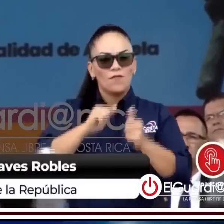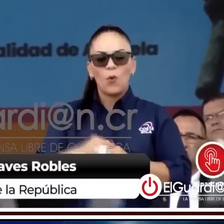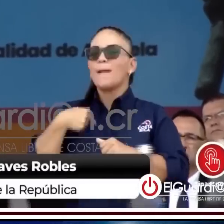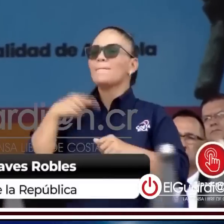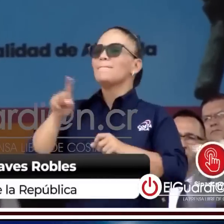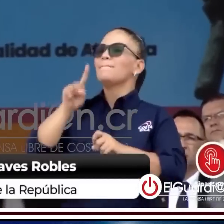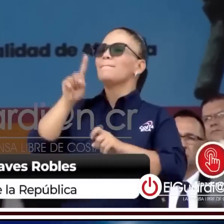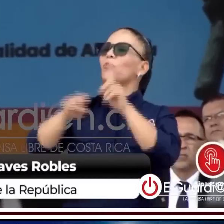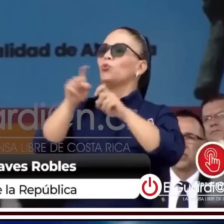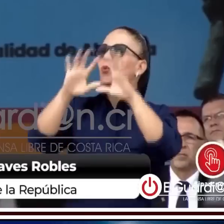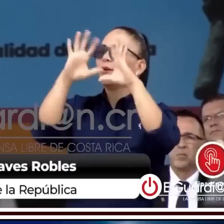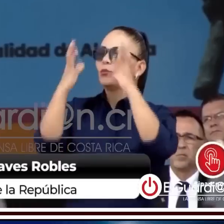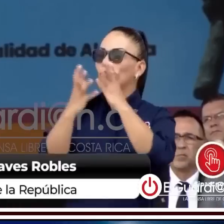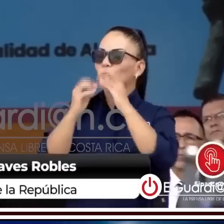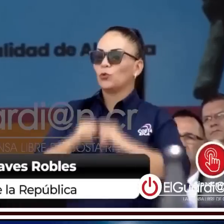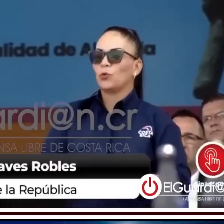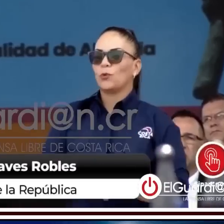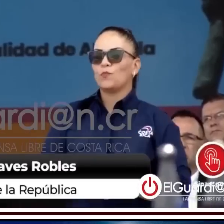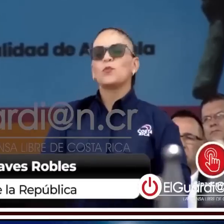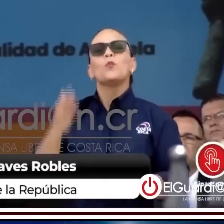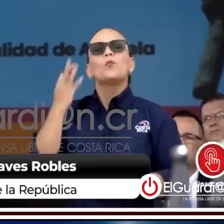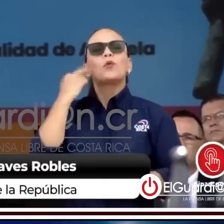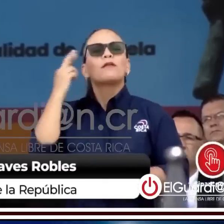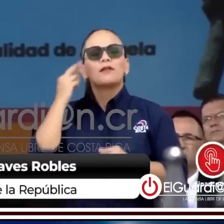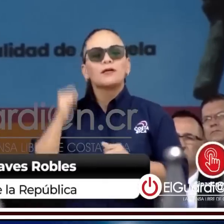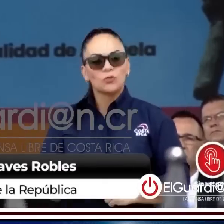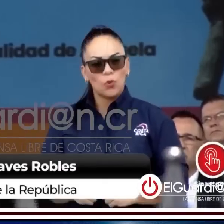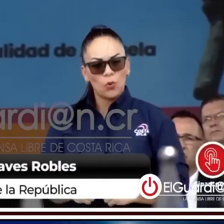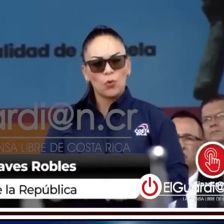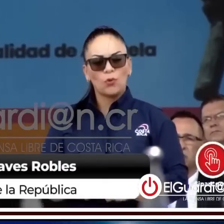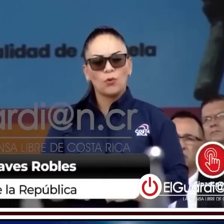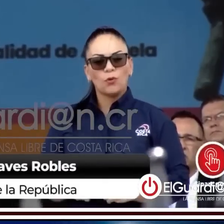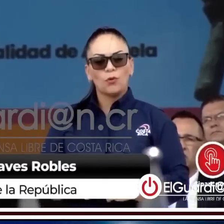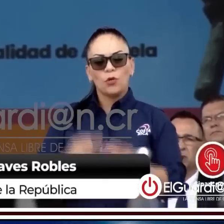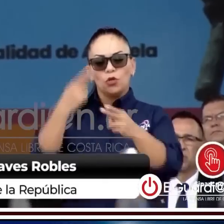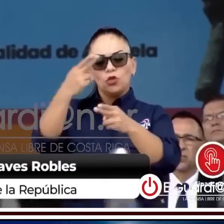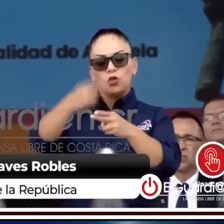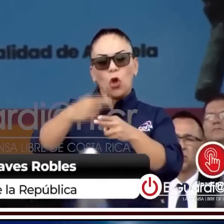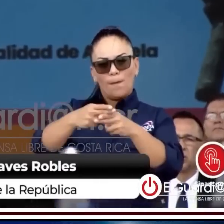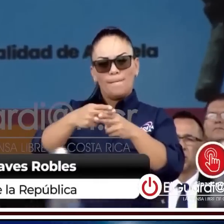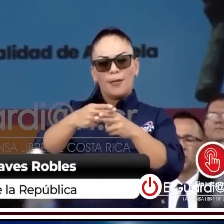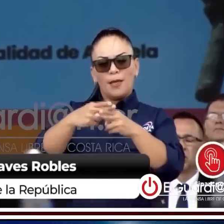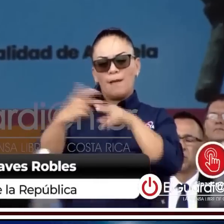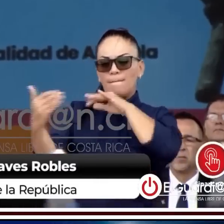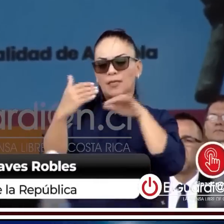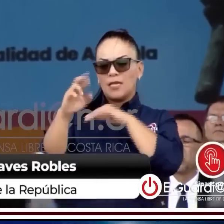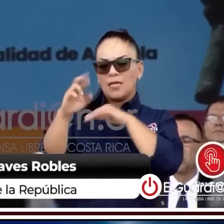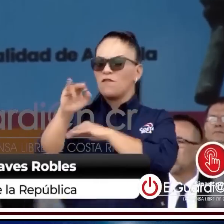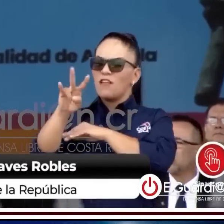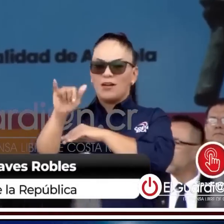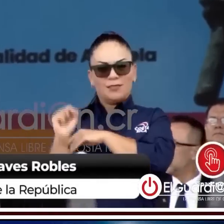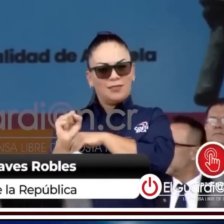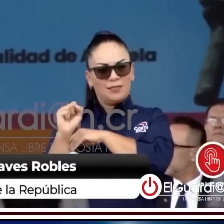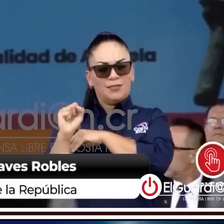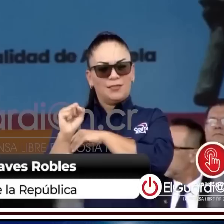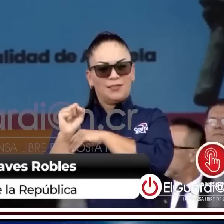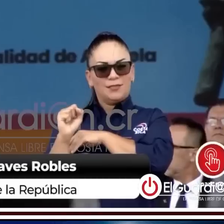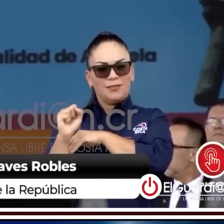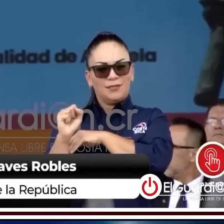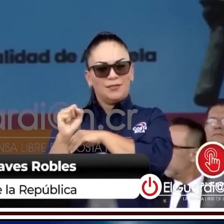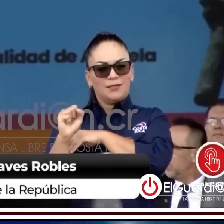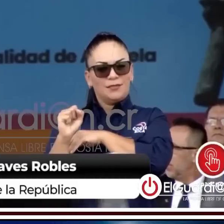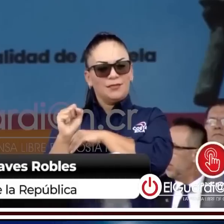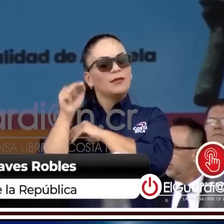preguntó al mundo: ¿por qué el nombre de la batalla de Rivas no toma